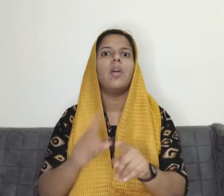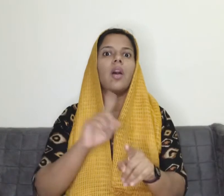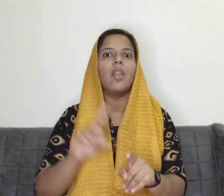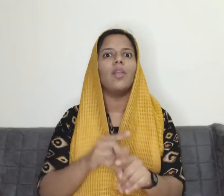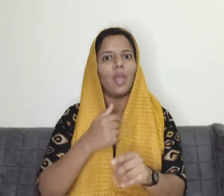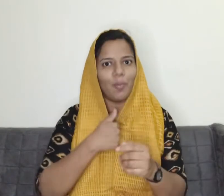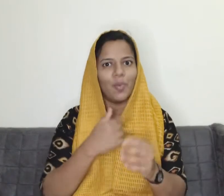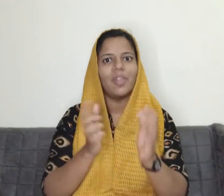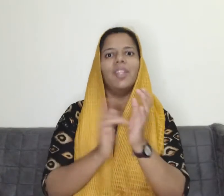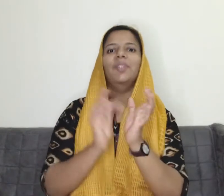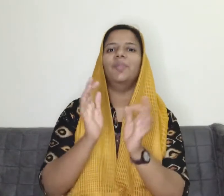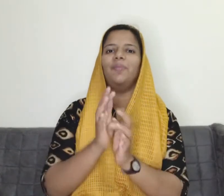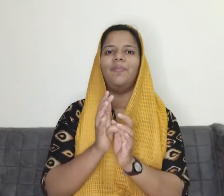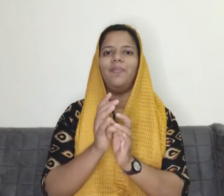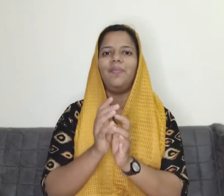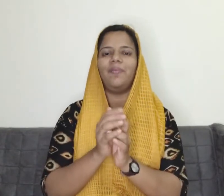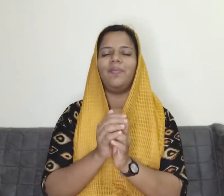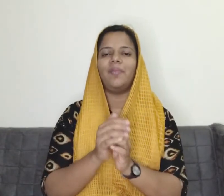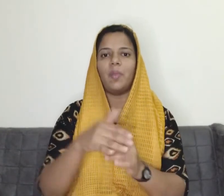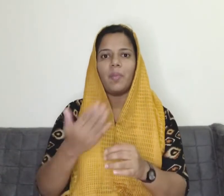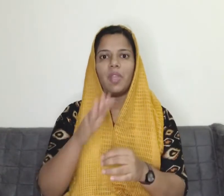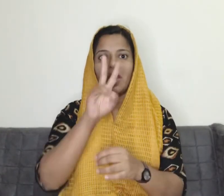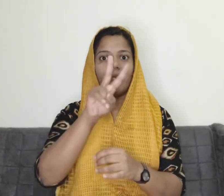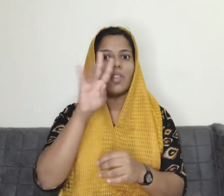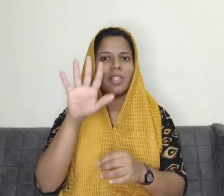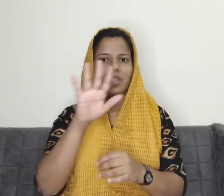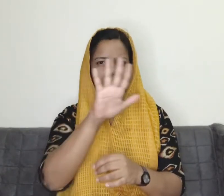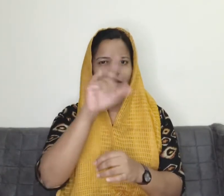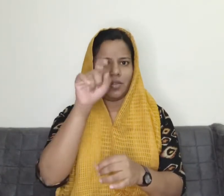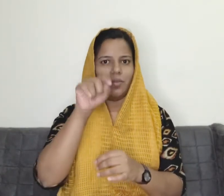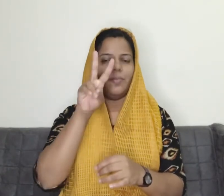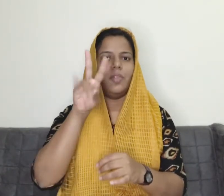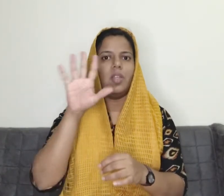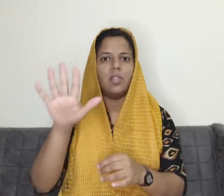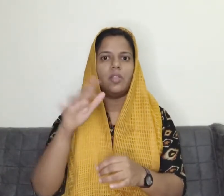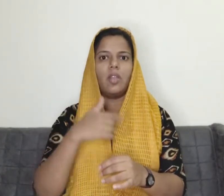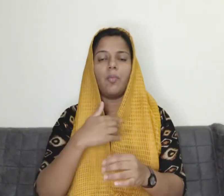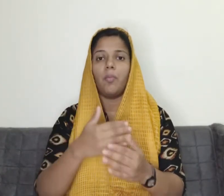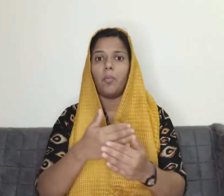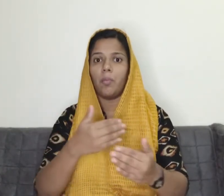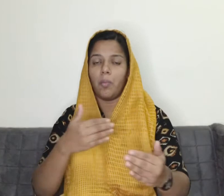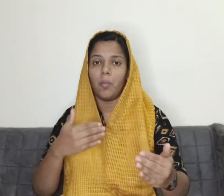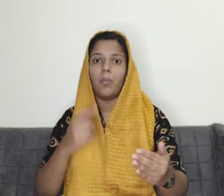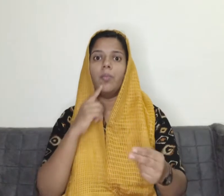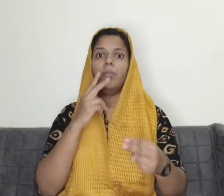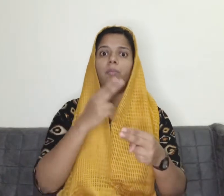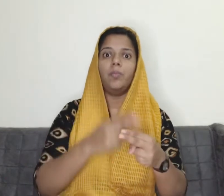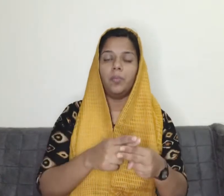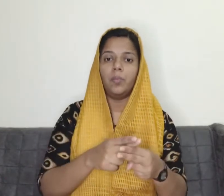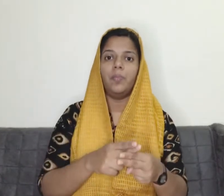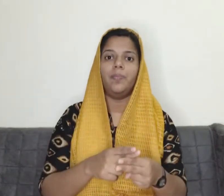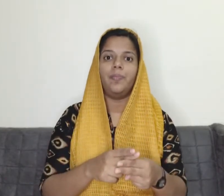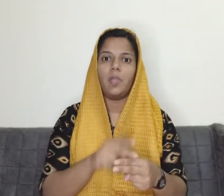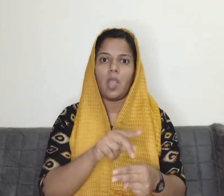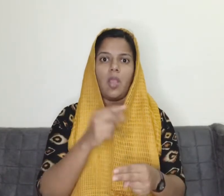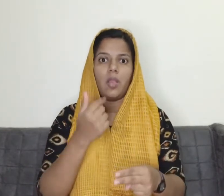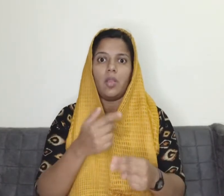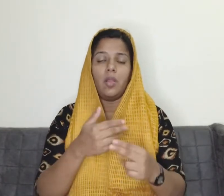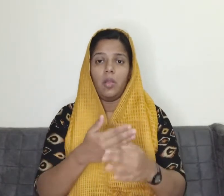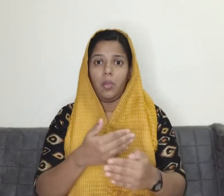ആരാ? നമ്മുടെ കർത്താവാണ്. അമേൻ. എന്നിട്ട് 25-ാം വാക്യം, ഇവ മാറിപ്പോകുമ്പോൾ നിങ്ങളുടെ അകൃത്യങ്ങൾ, ഇവ മാറിപ്പോകുവാൻ